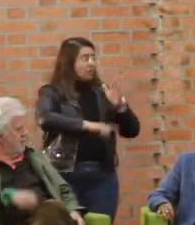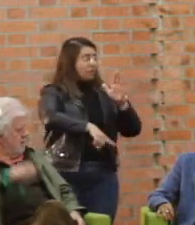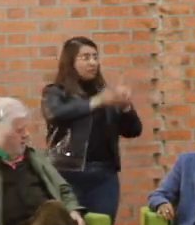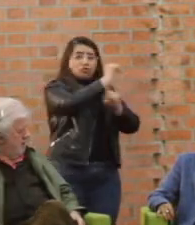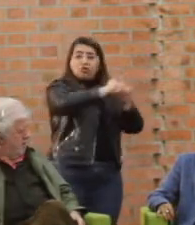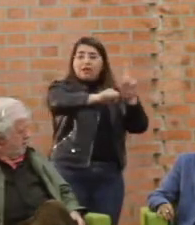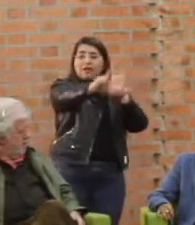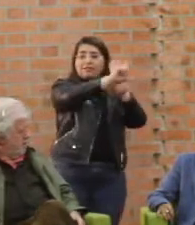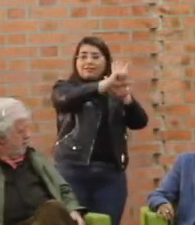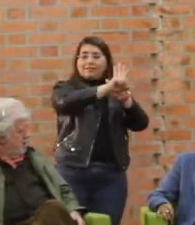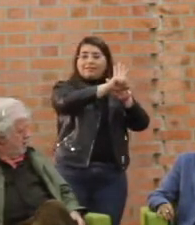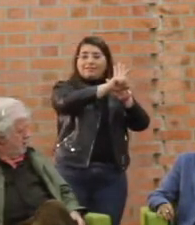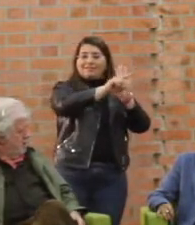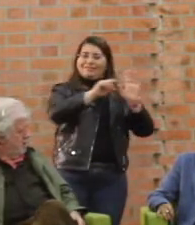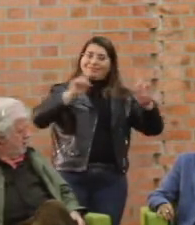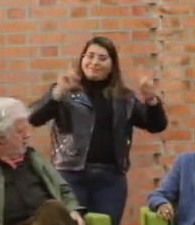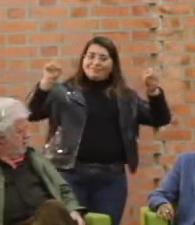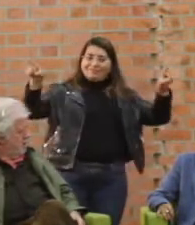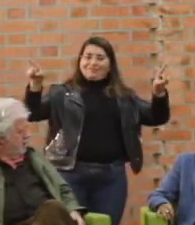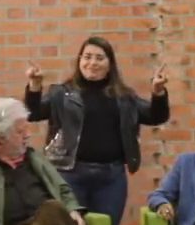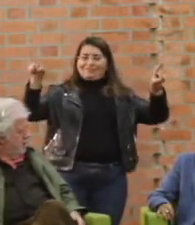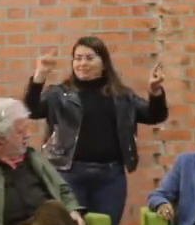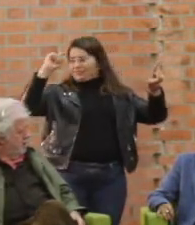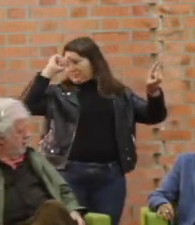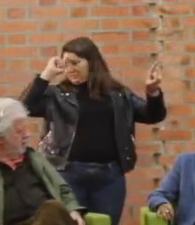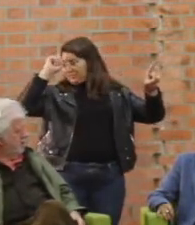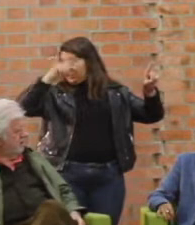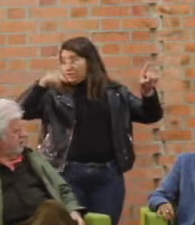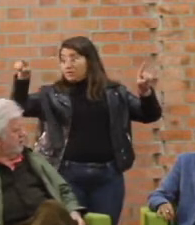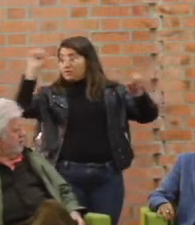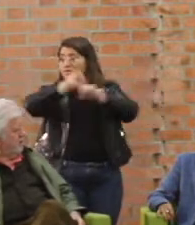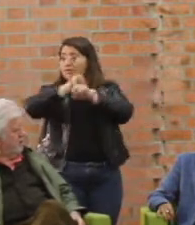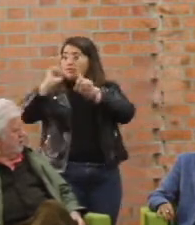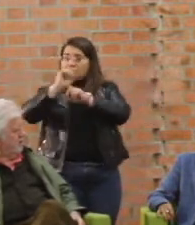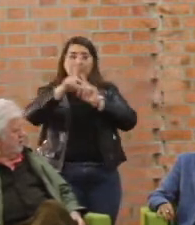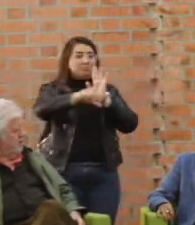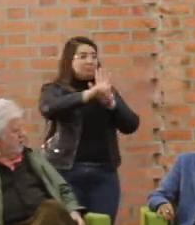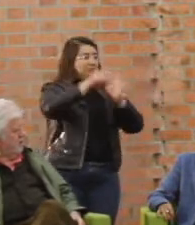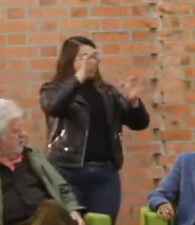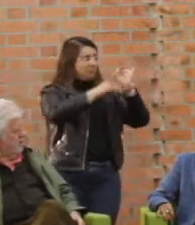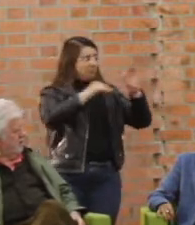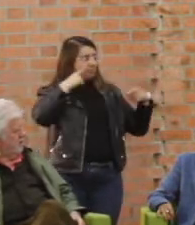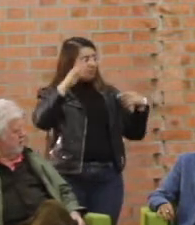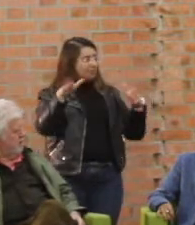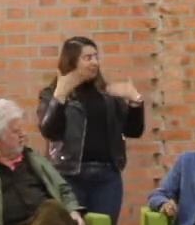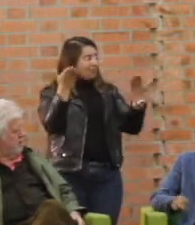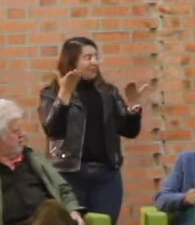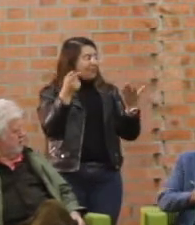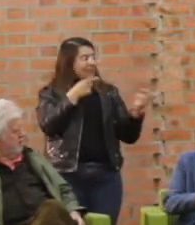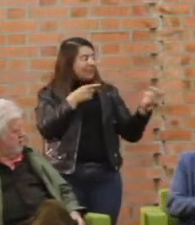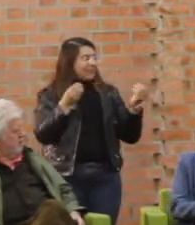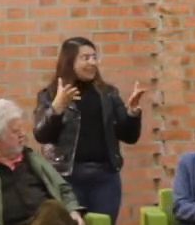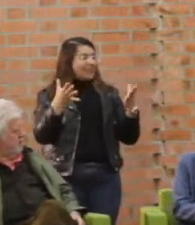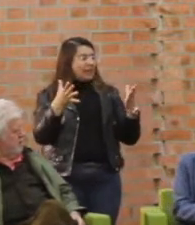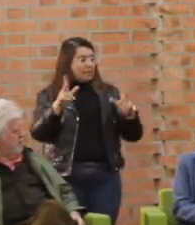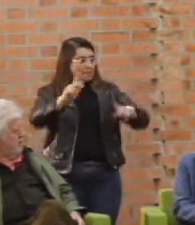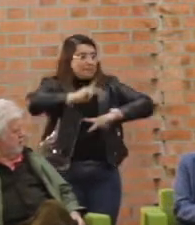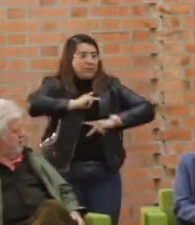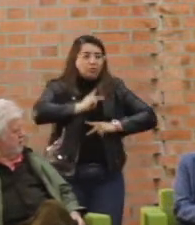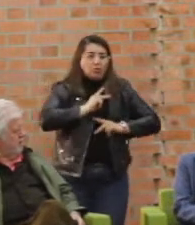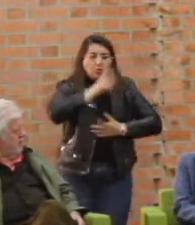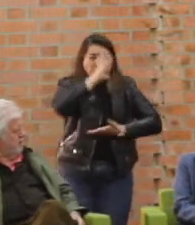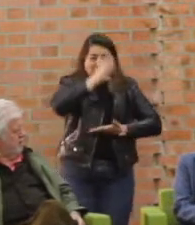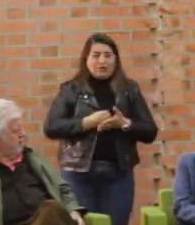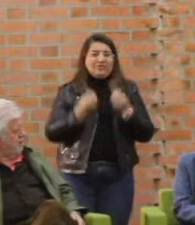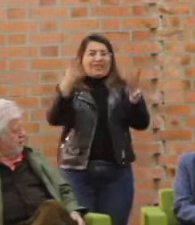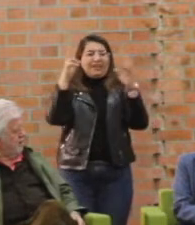social a mí la palabra despenalización me genera una inquietud y una especie como de incomodidad personal porque